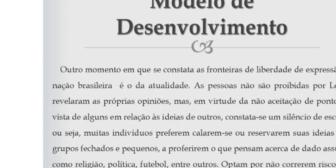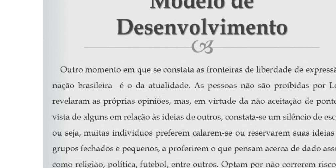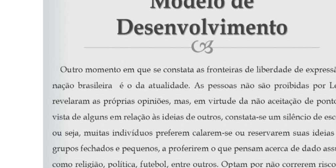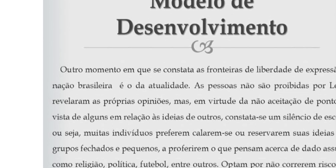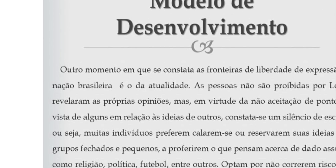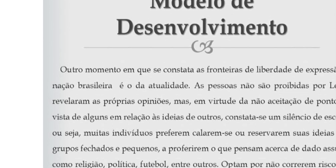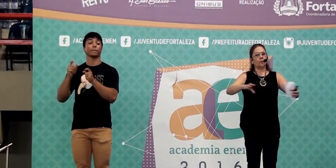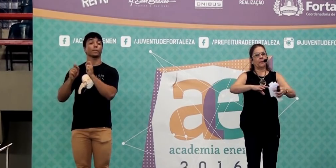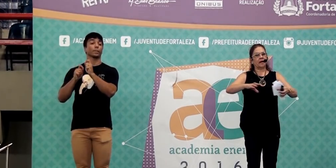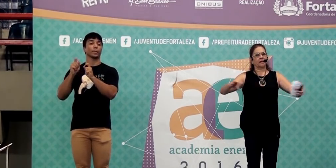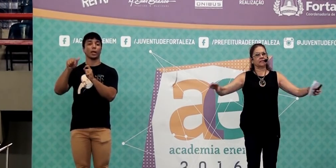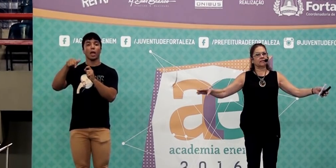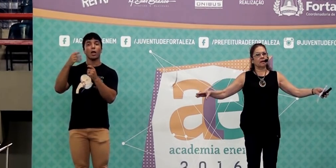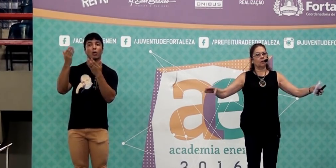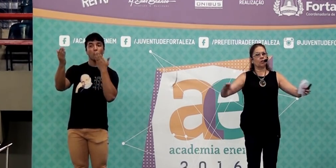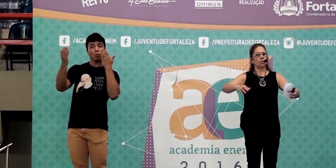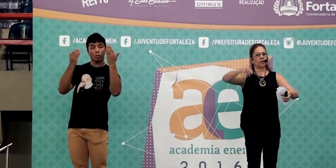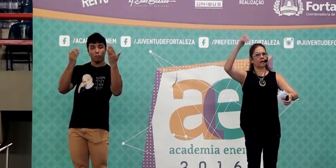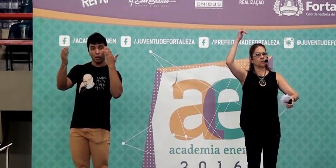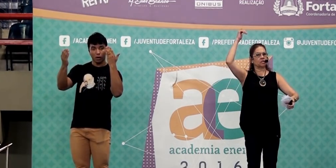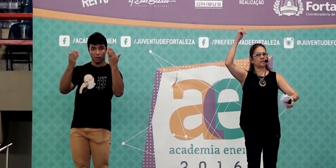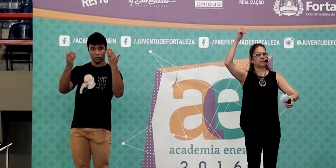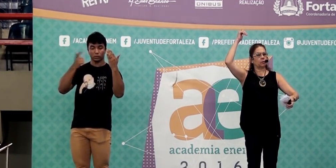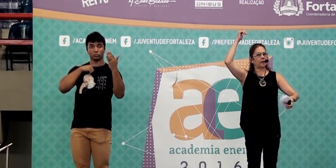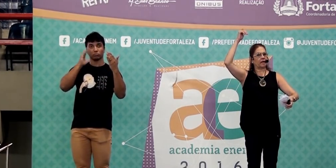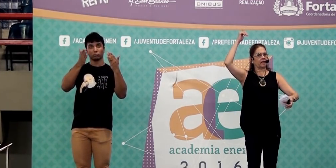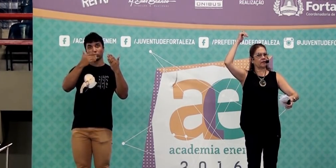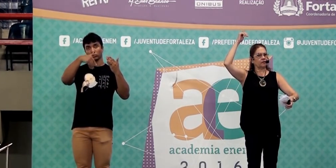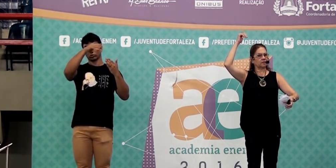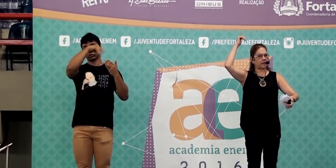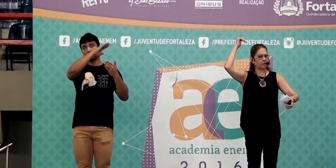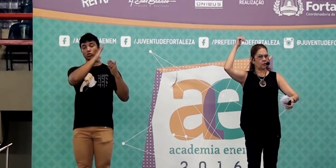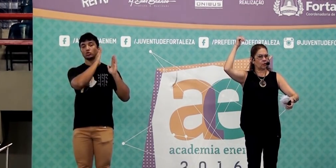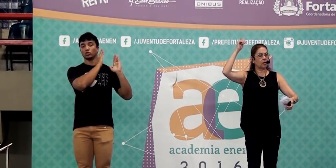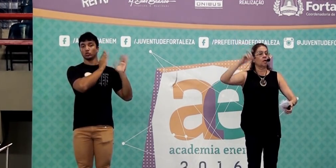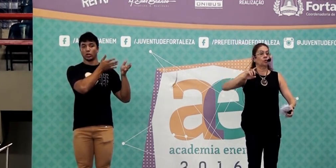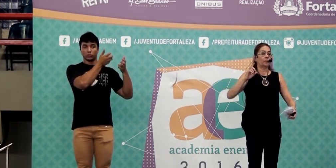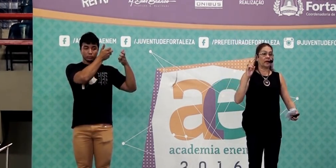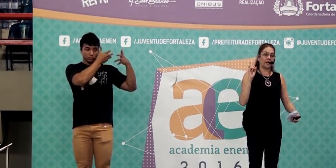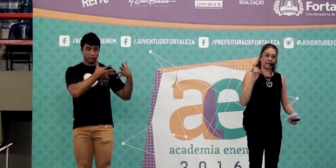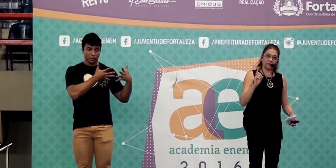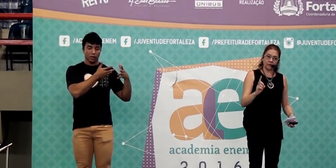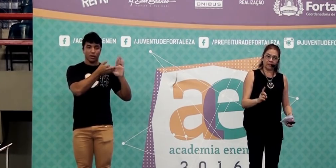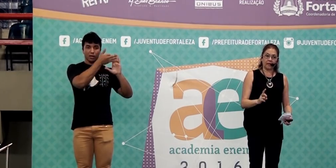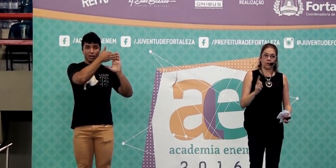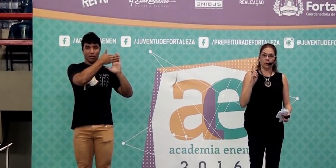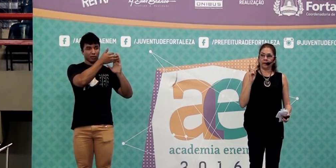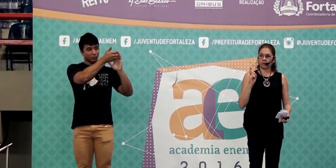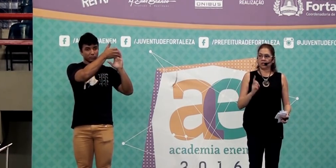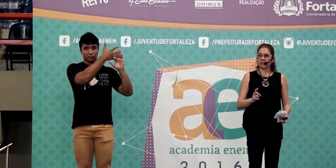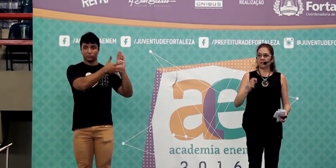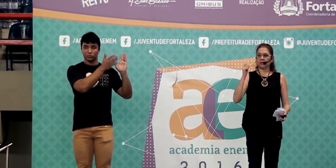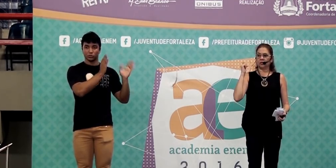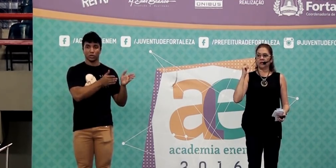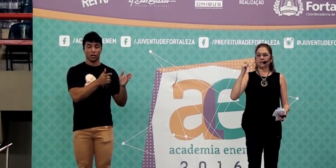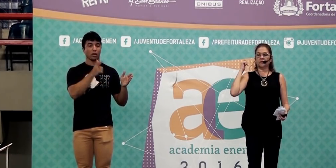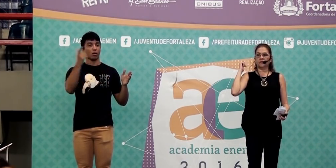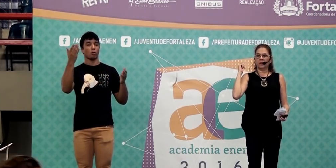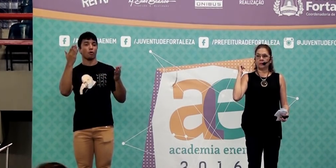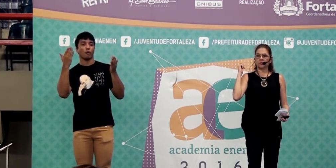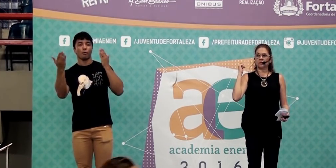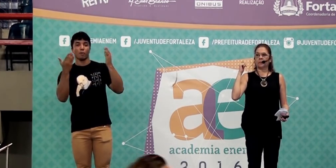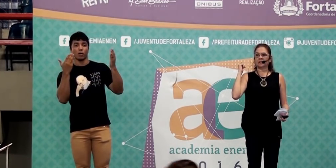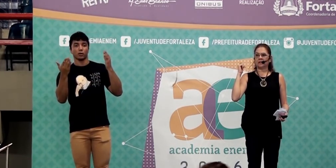fazendo uma comparação com o que eu disse no parágrafo anterior. No parágrafo anterior, eu disse que